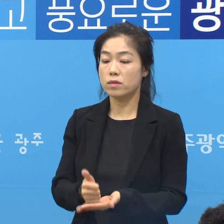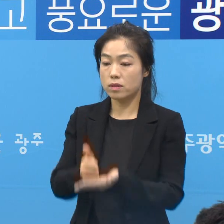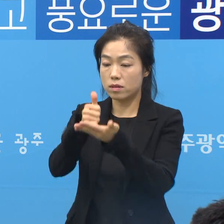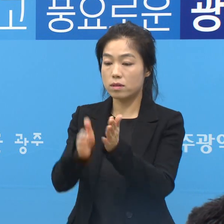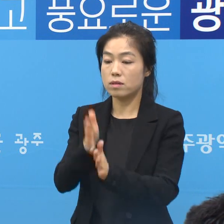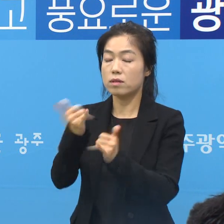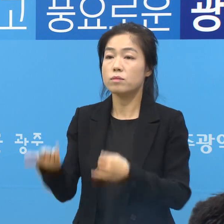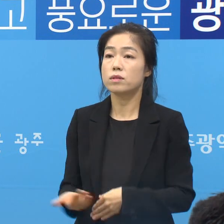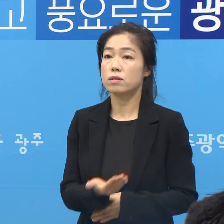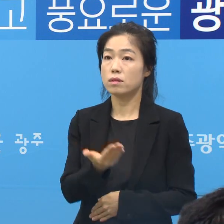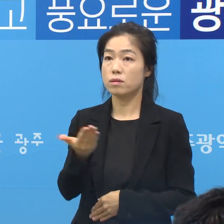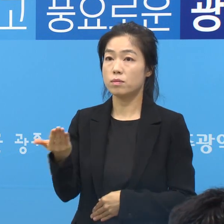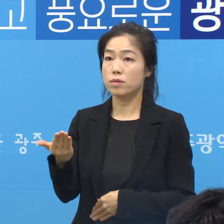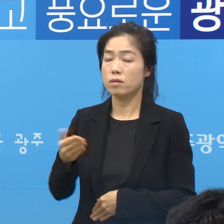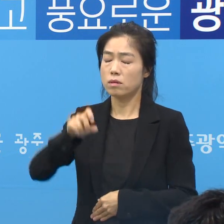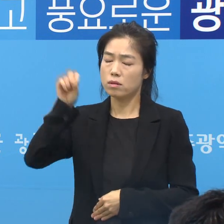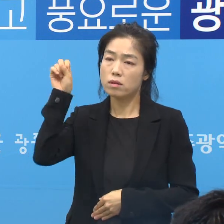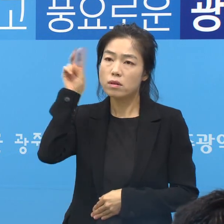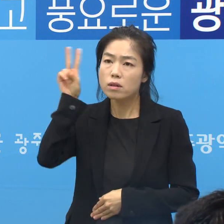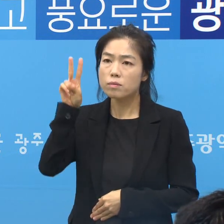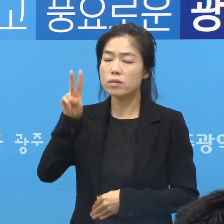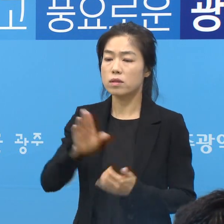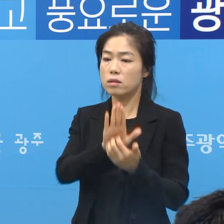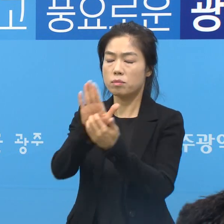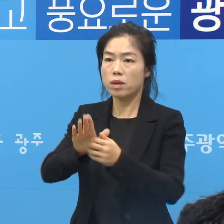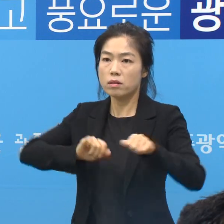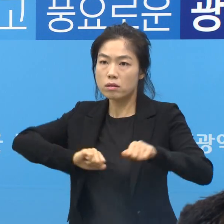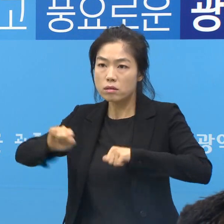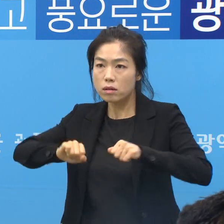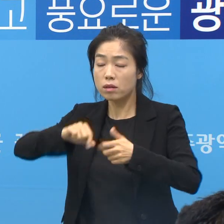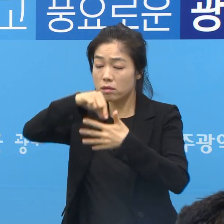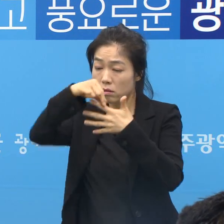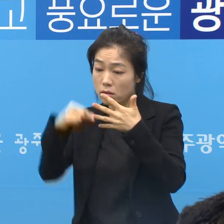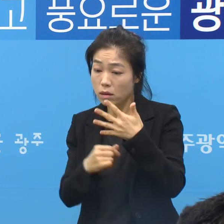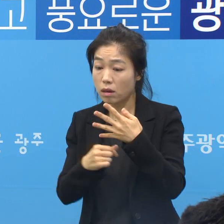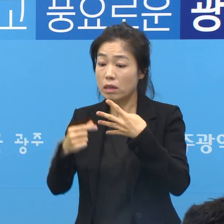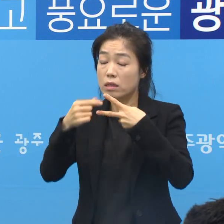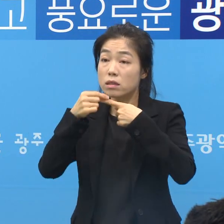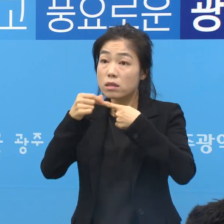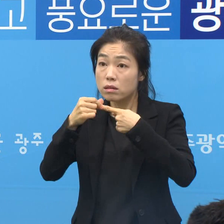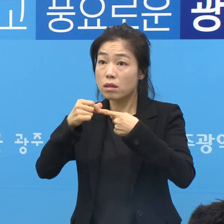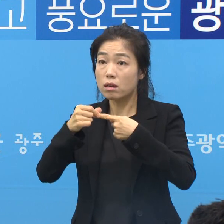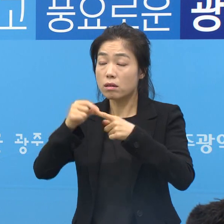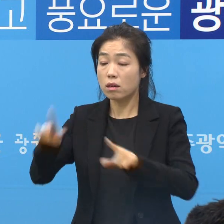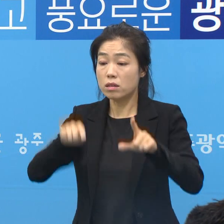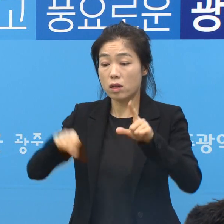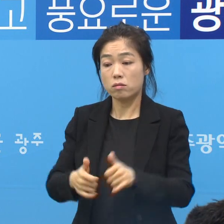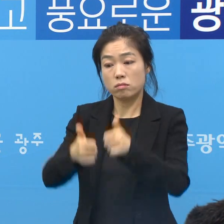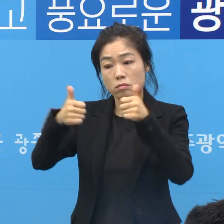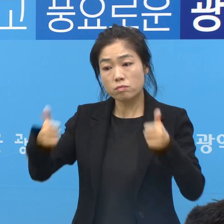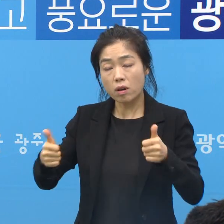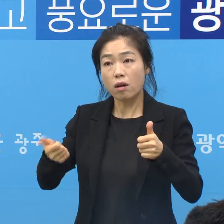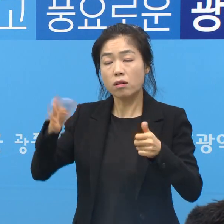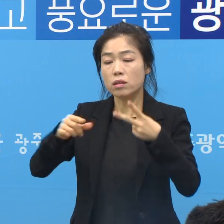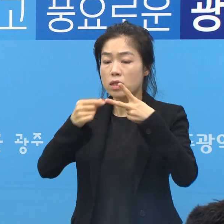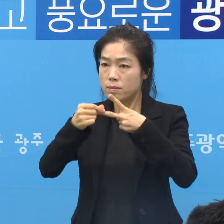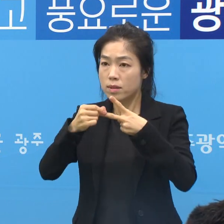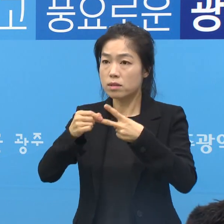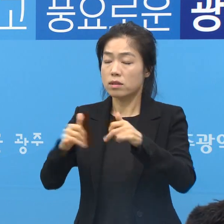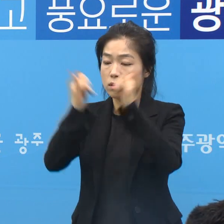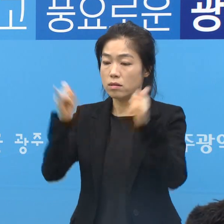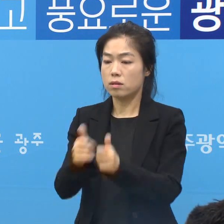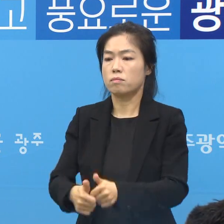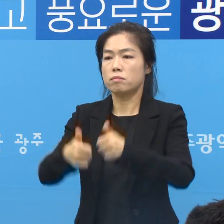존경하는 시민 여러분, 갑작스럽게 방역 대응 단계를 1단계 생활 속 거리두기에서 2단계